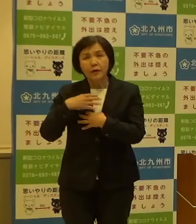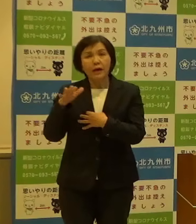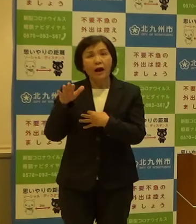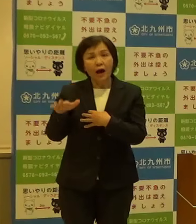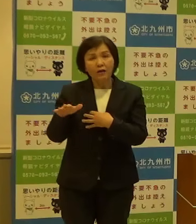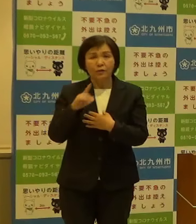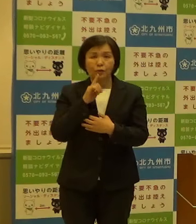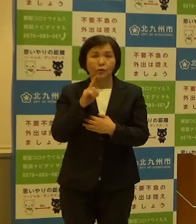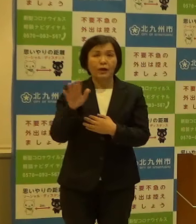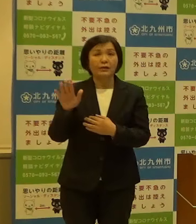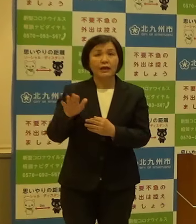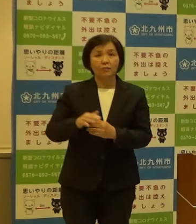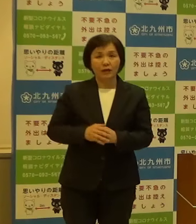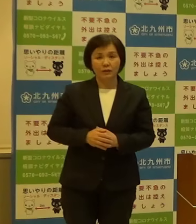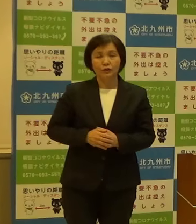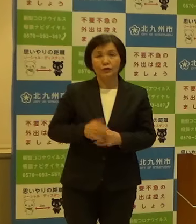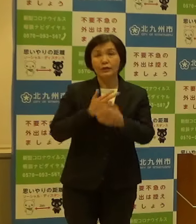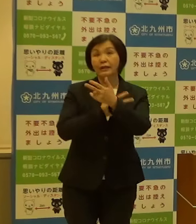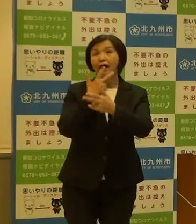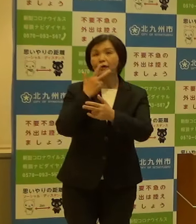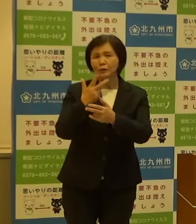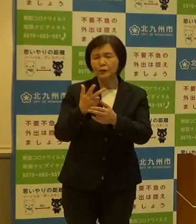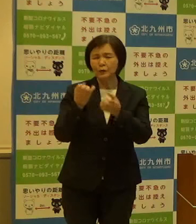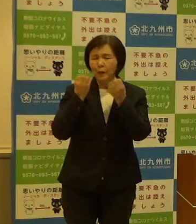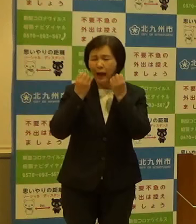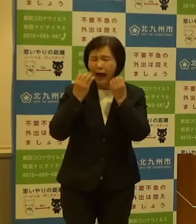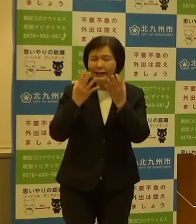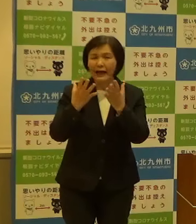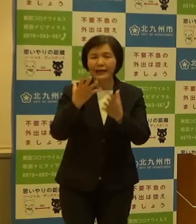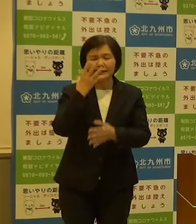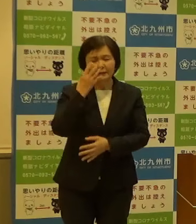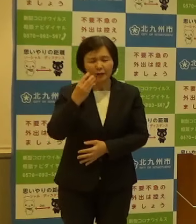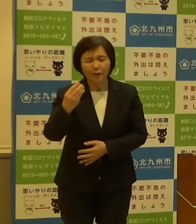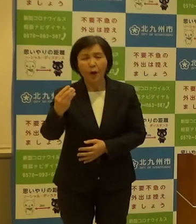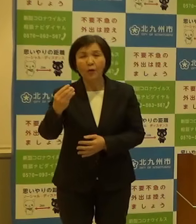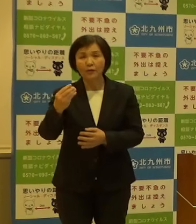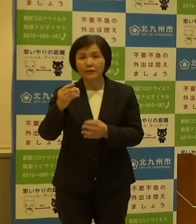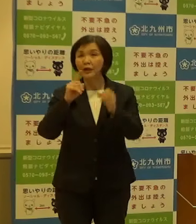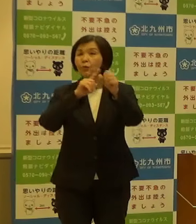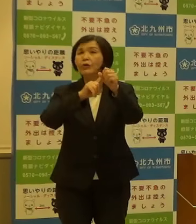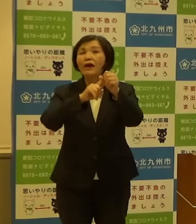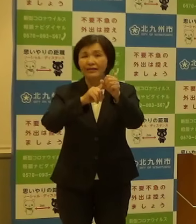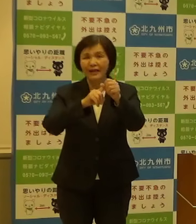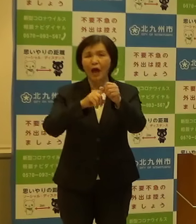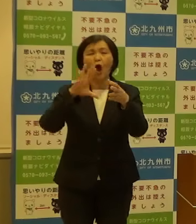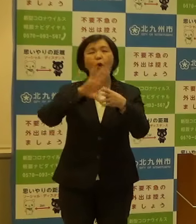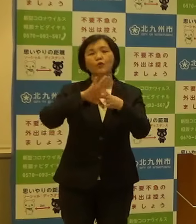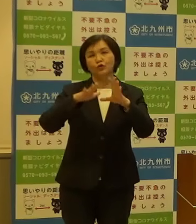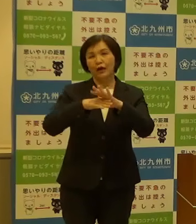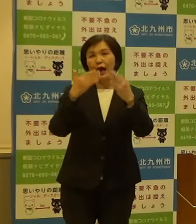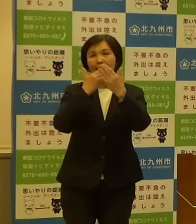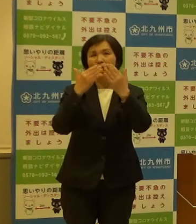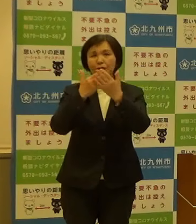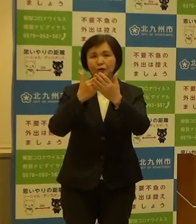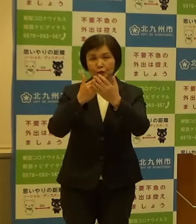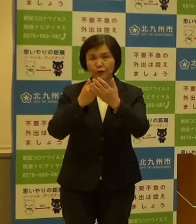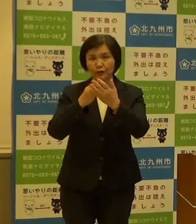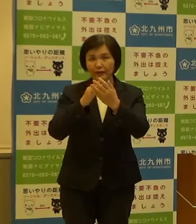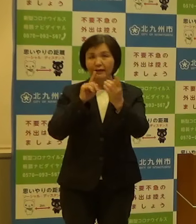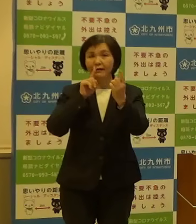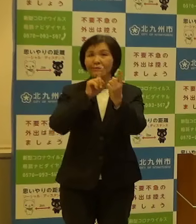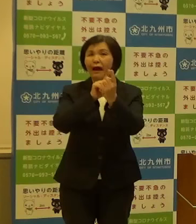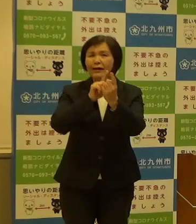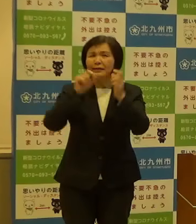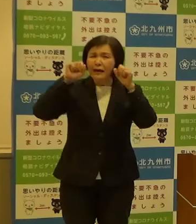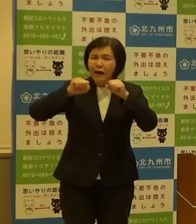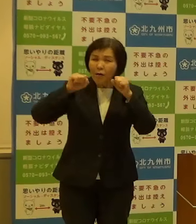して、北九州の新しい魅力飛躍に向かってですね、文化芸術で頑張ろうと思っていたわけでありますが、まあ、